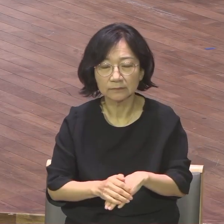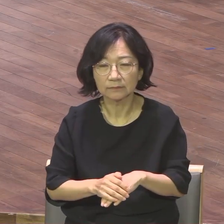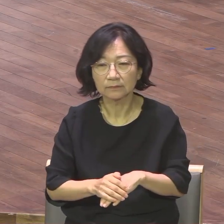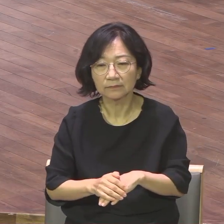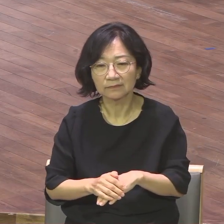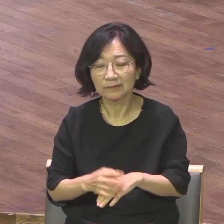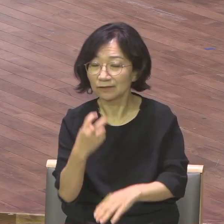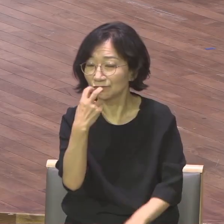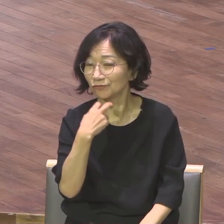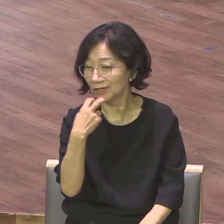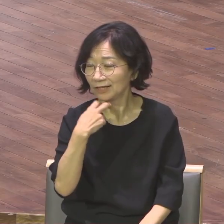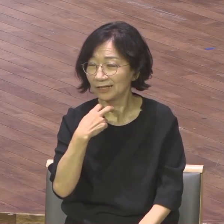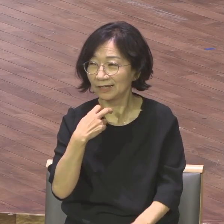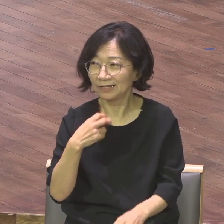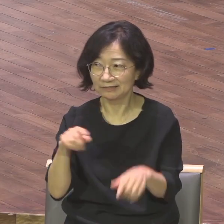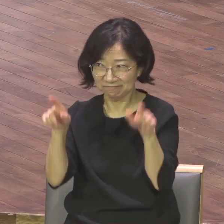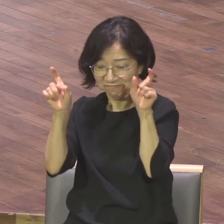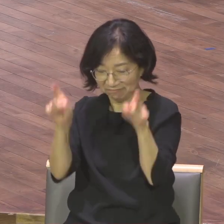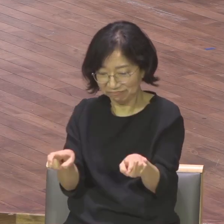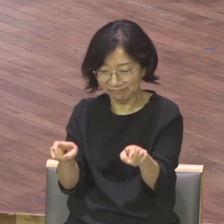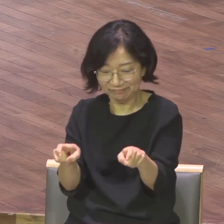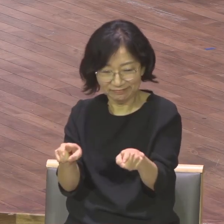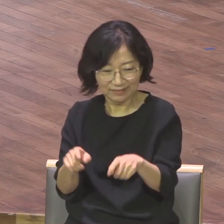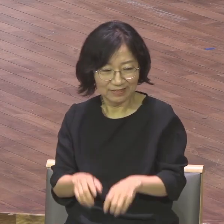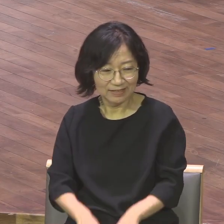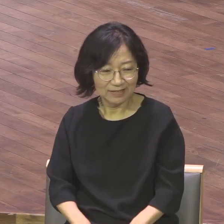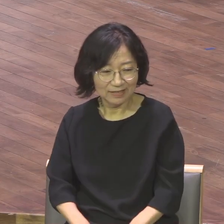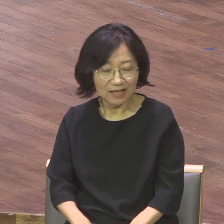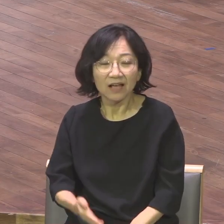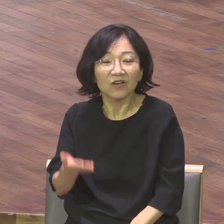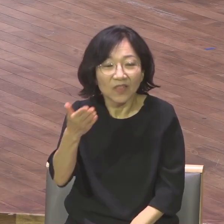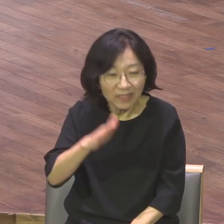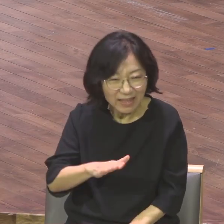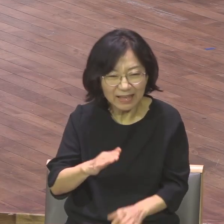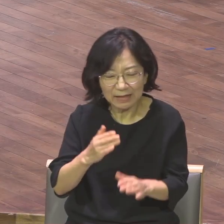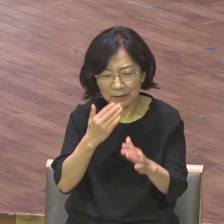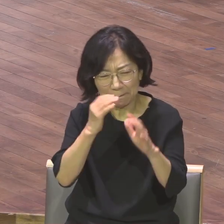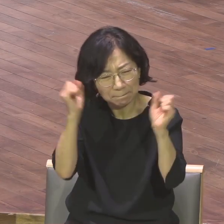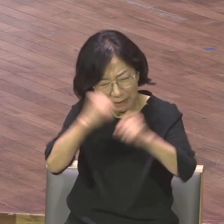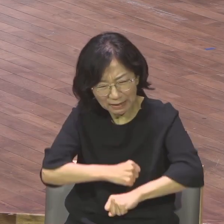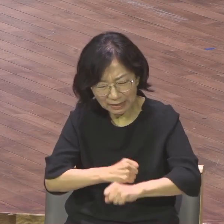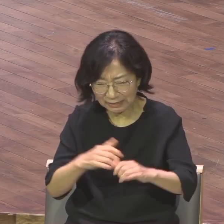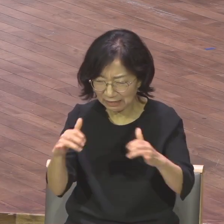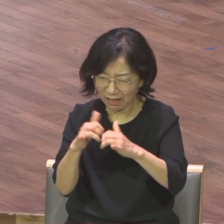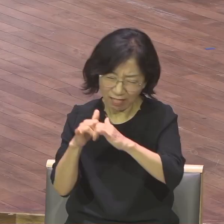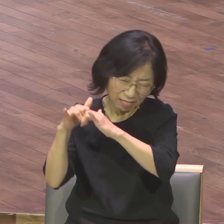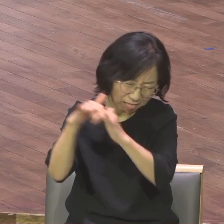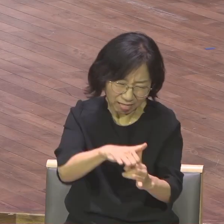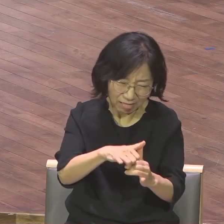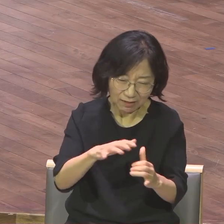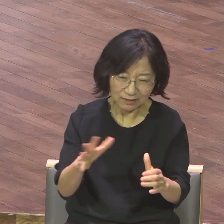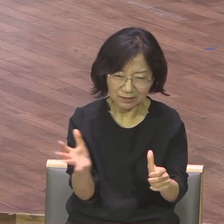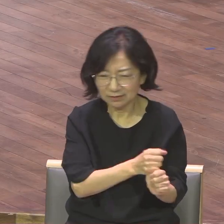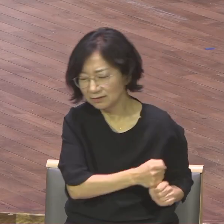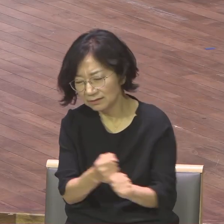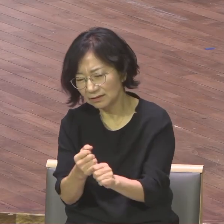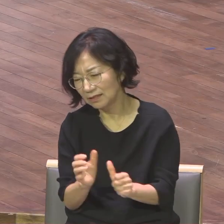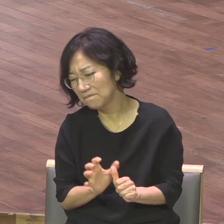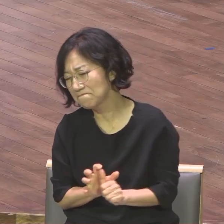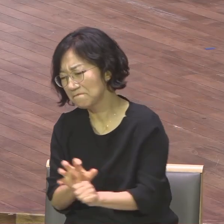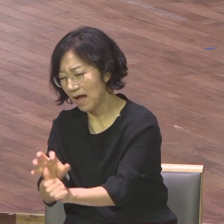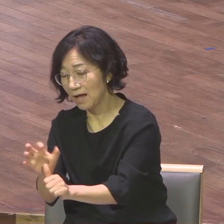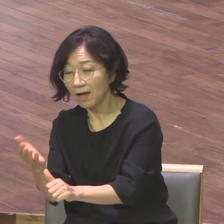이스라엘 회복을 알려주는, 이제 망했지만은 포로로 잡혀갔지만은 회복을 알려주는